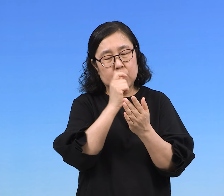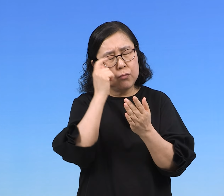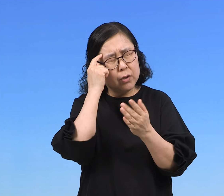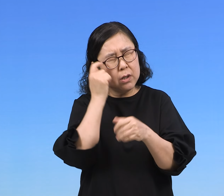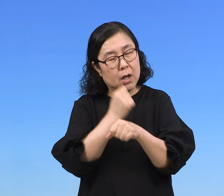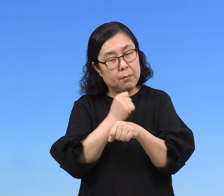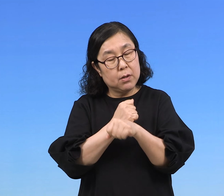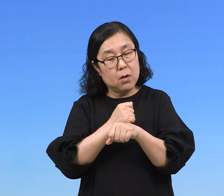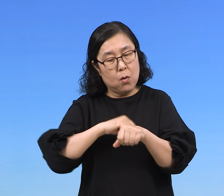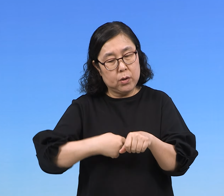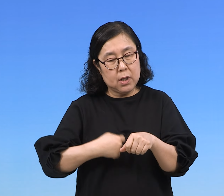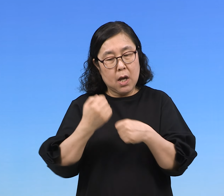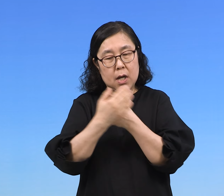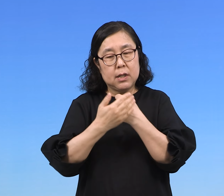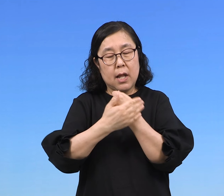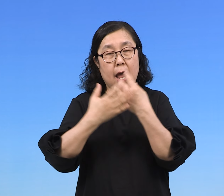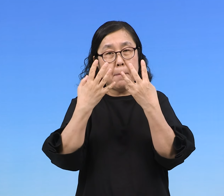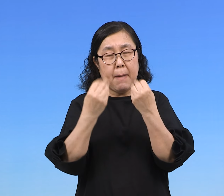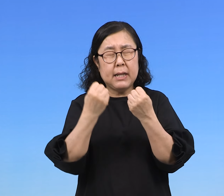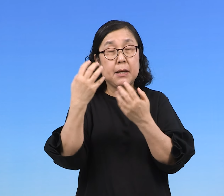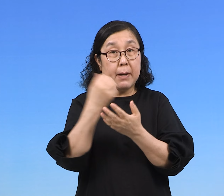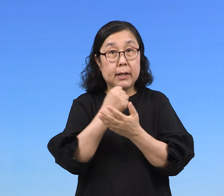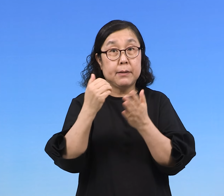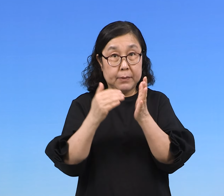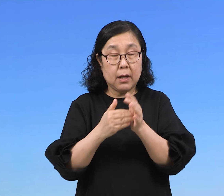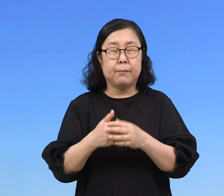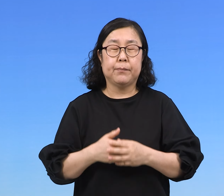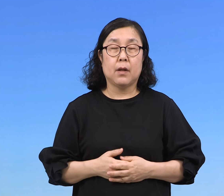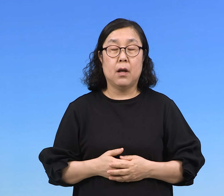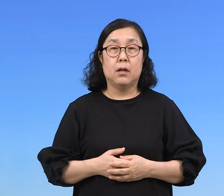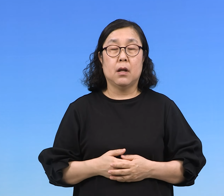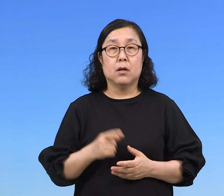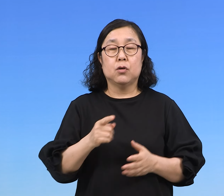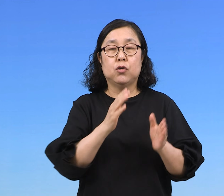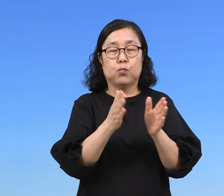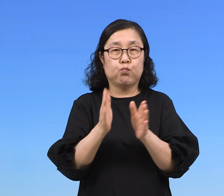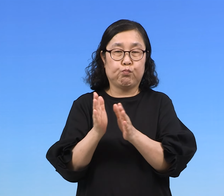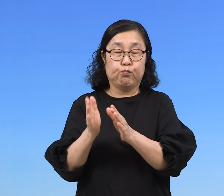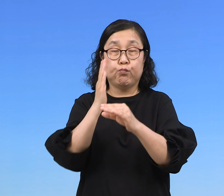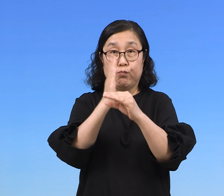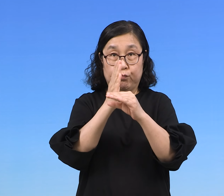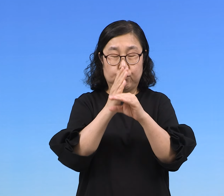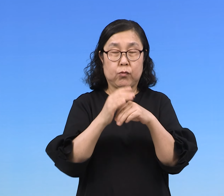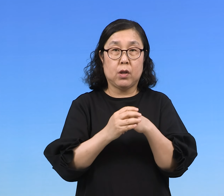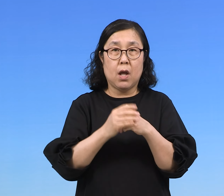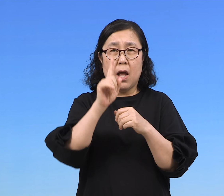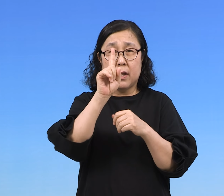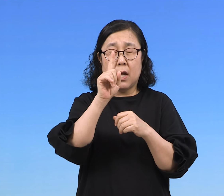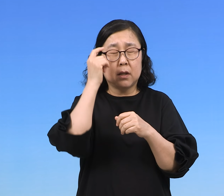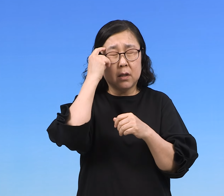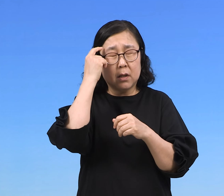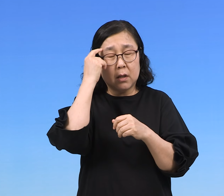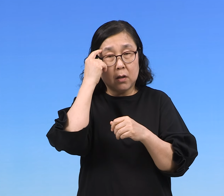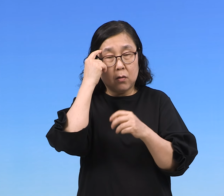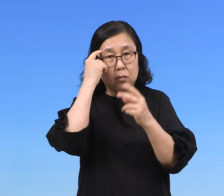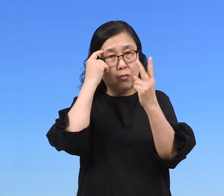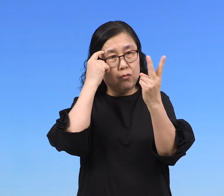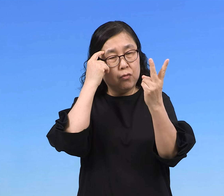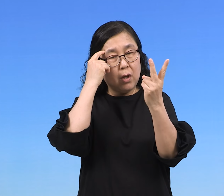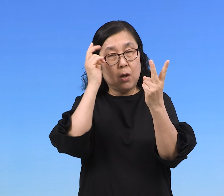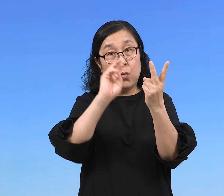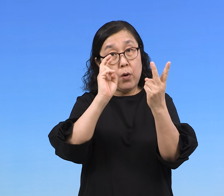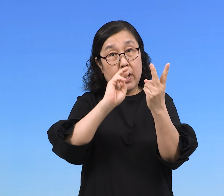주 하면서 혼자서 은혜를 참 많이 받았는데요, 그 과정에서 딱 떠오르는 노래가